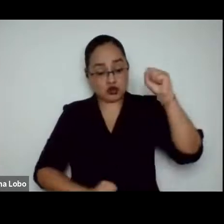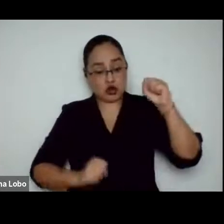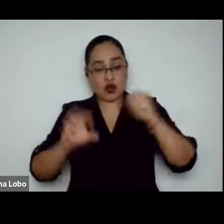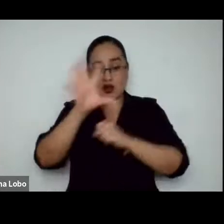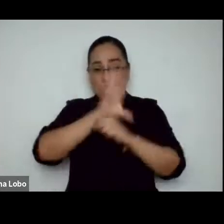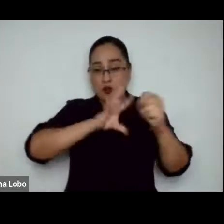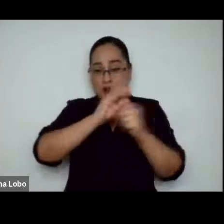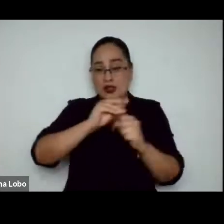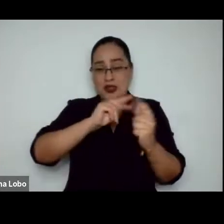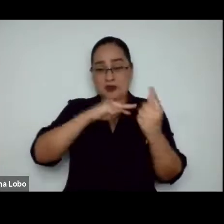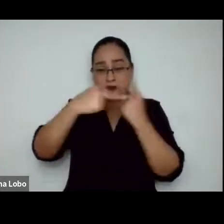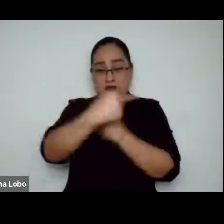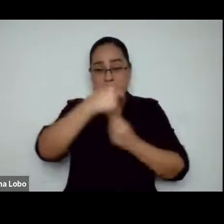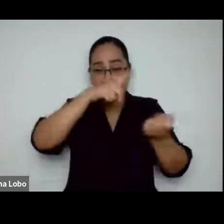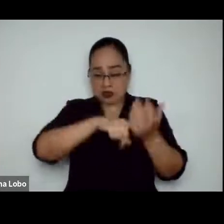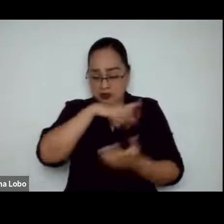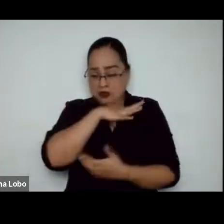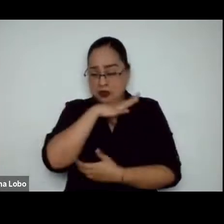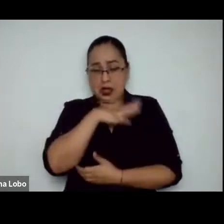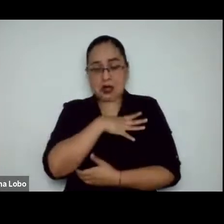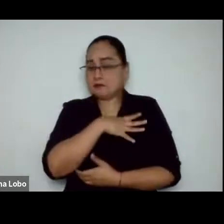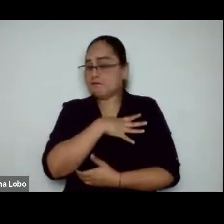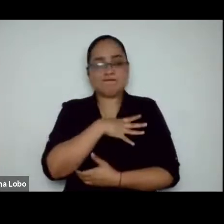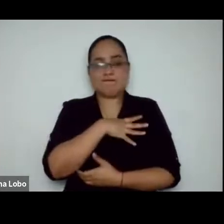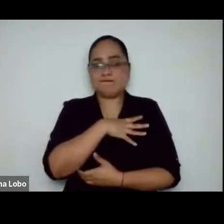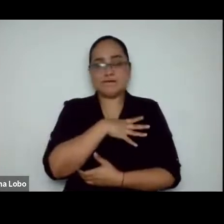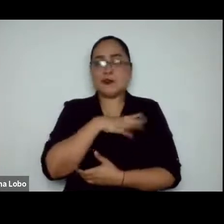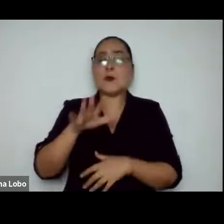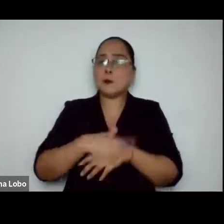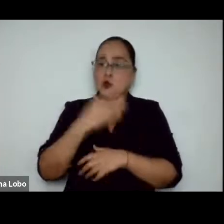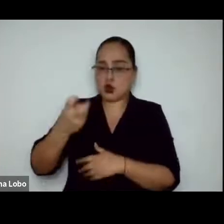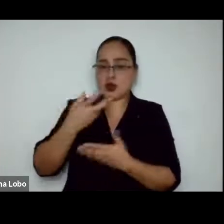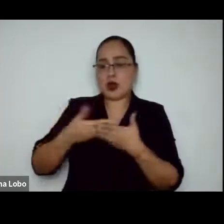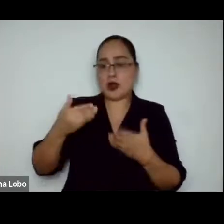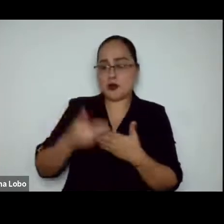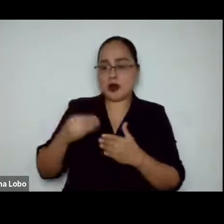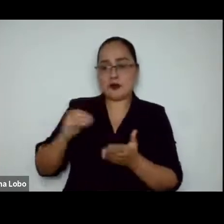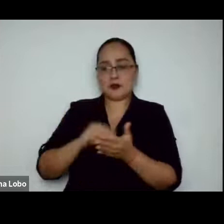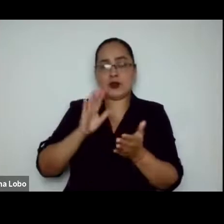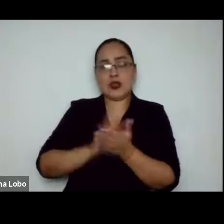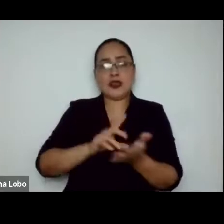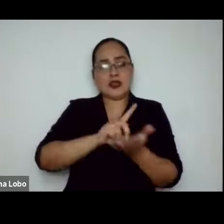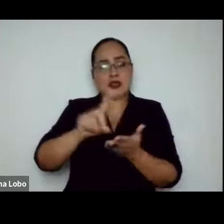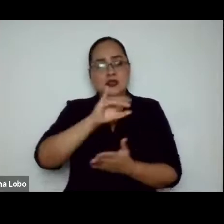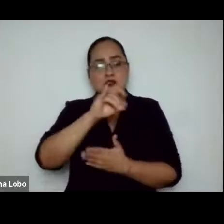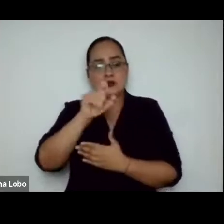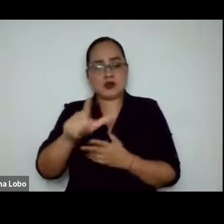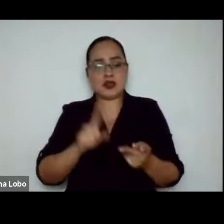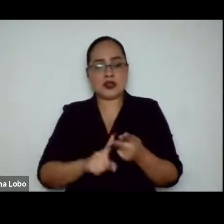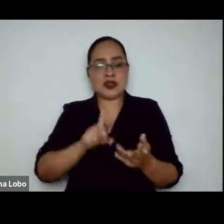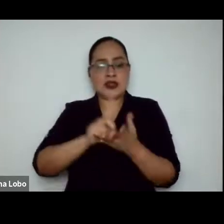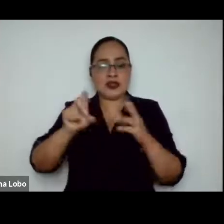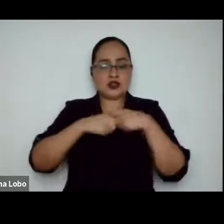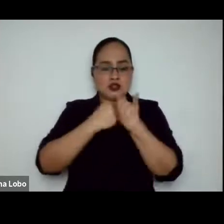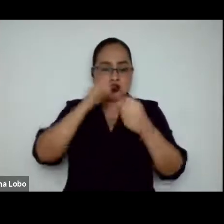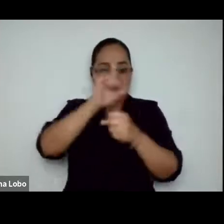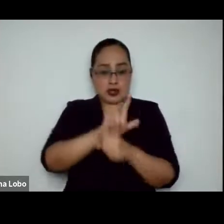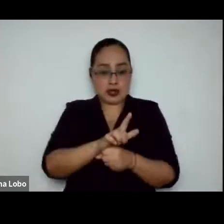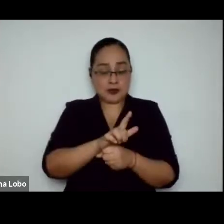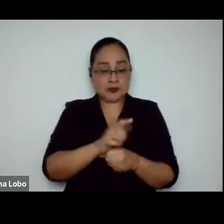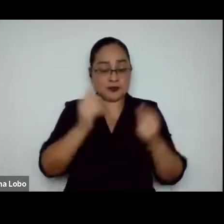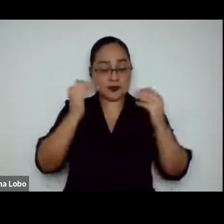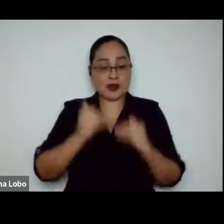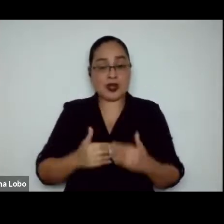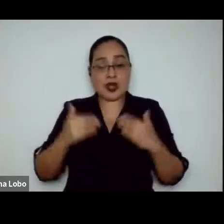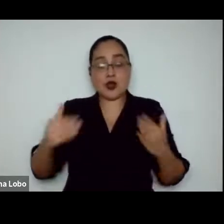concepción. Yo estoy aquí refiriéndome por estas, digamos, este tipo de derechos, derechos civiles, participación y derechos sociales, a derechos previstos,